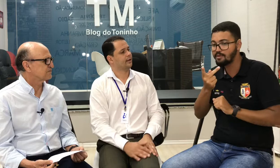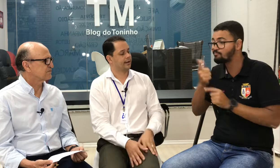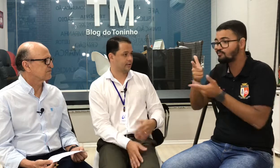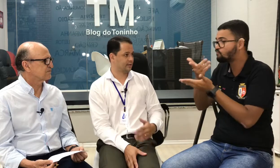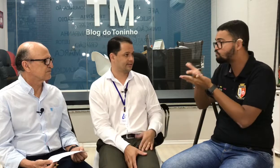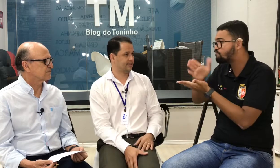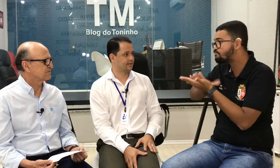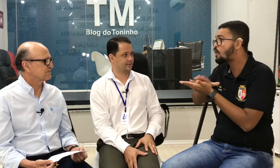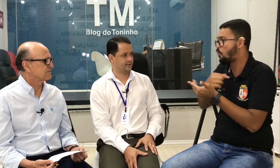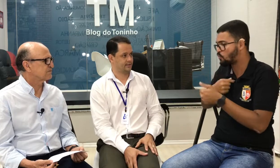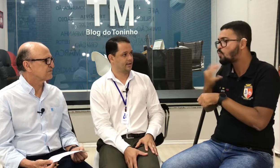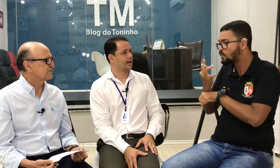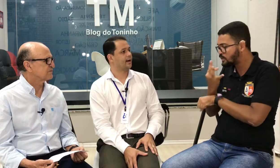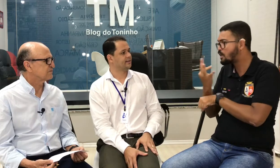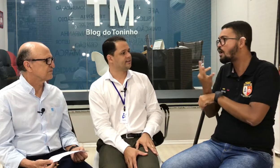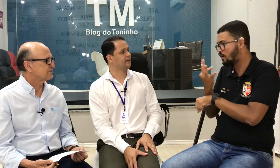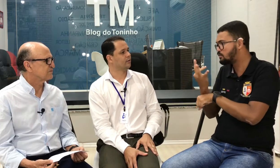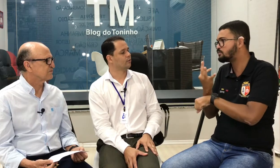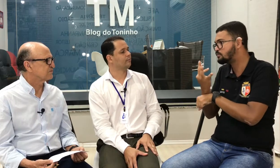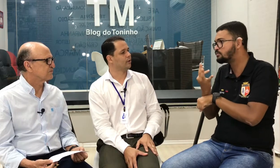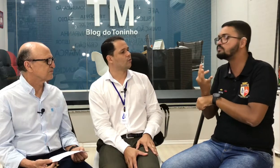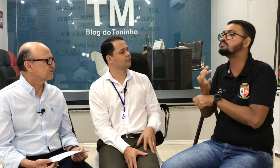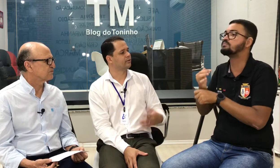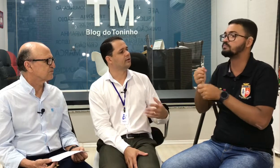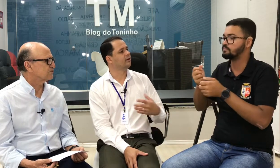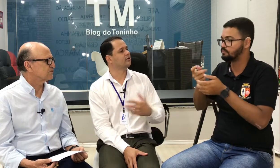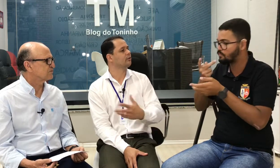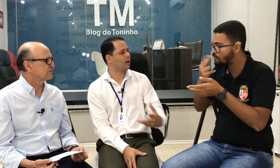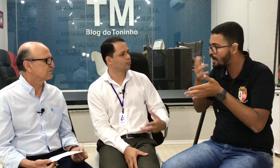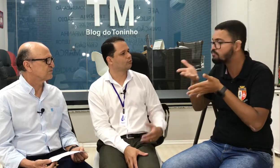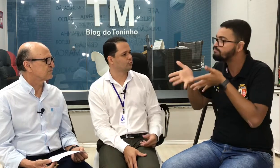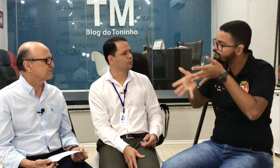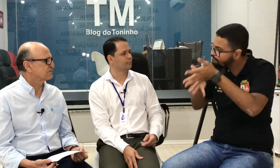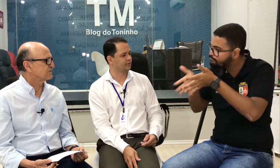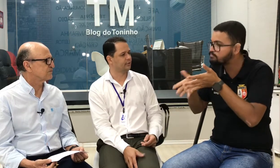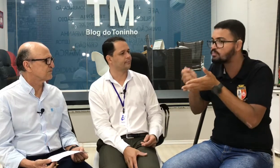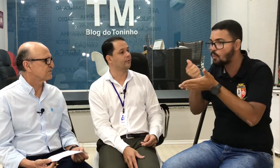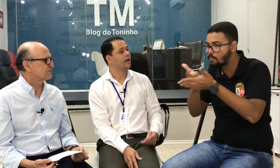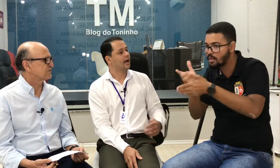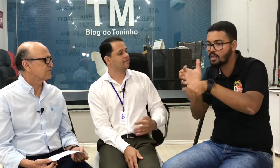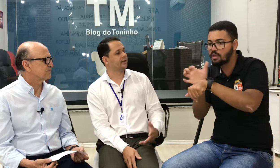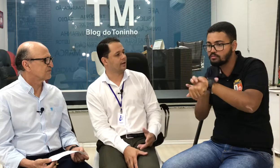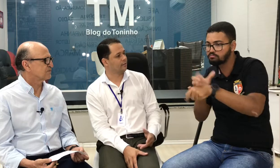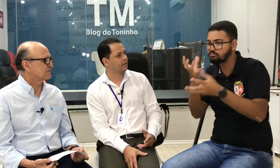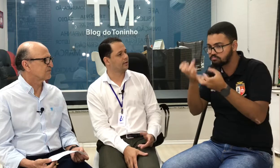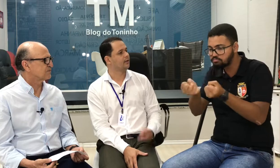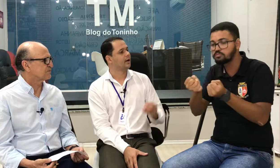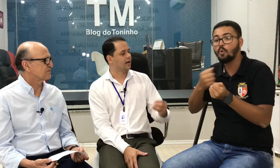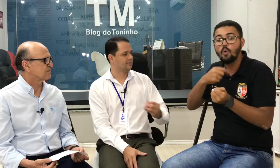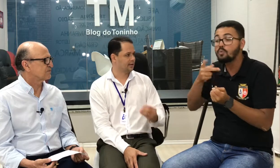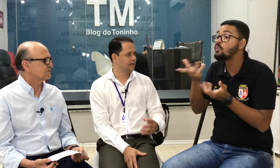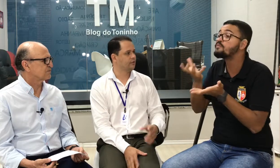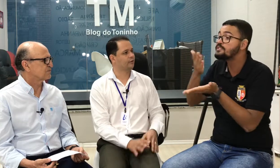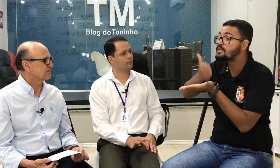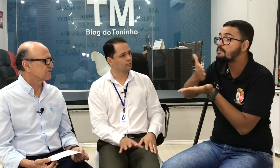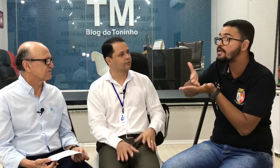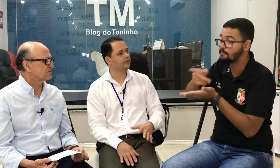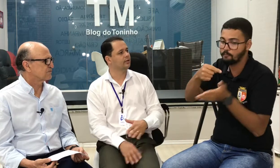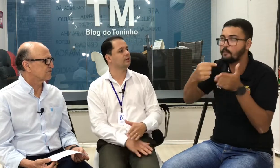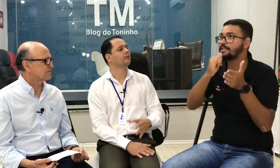hora certa, aí sim eu consegui ajudar alguns surdos, por exemplo. Você quer o quê? Você quer isso? E eu conseguia, por